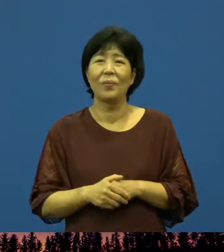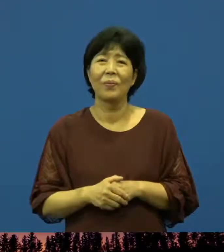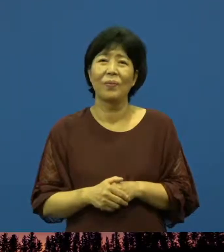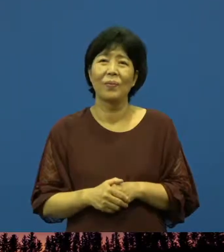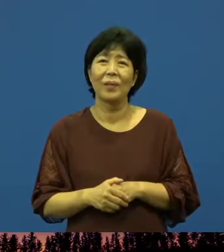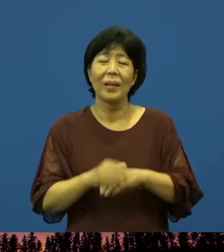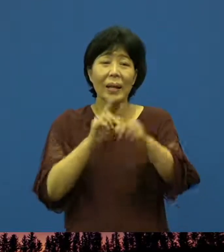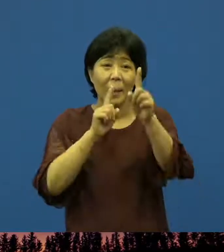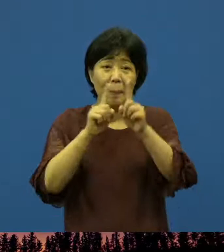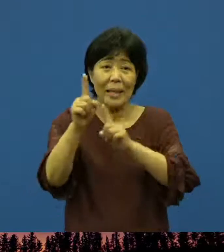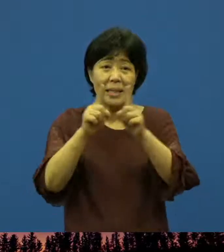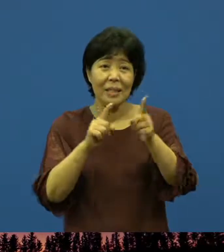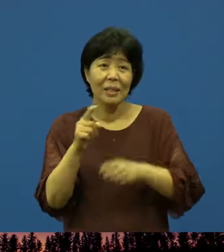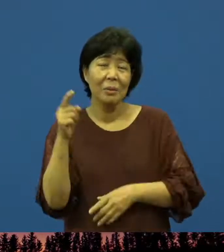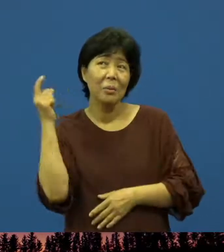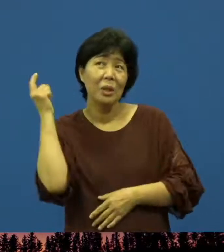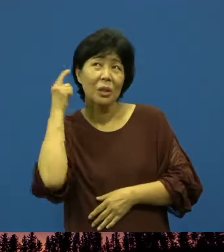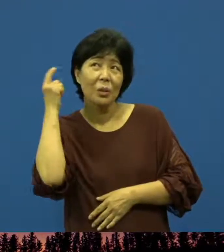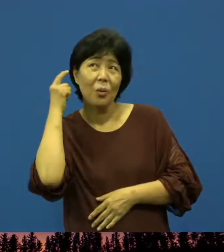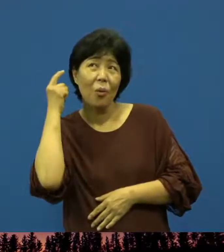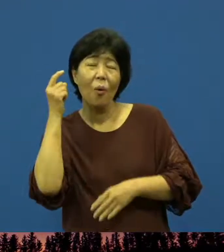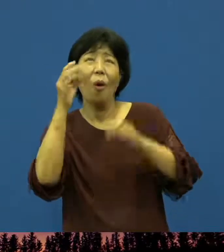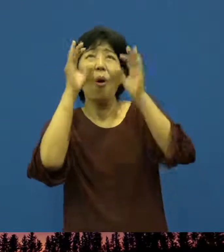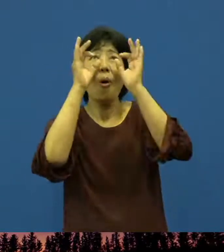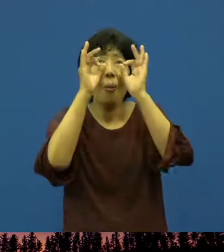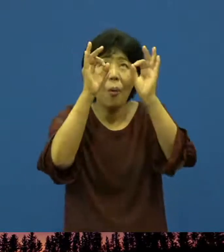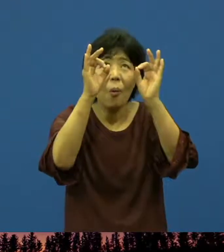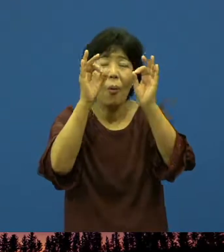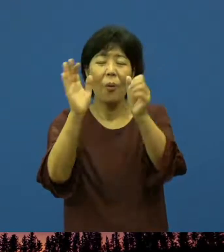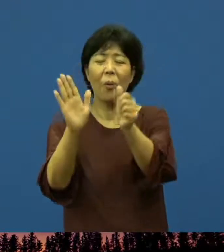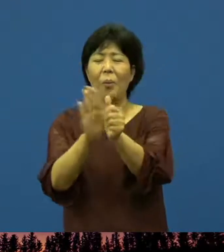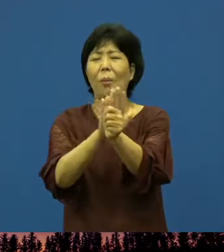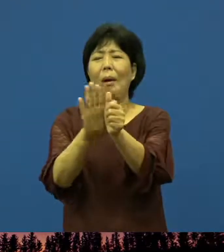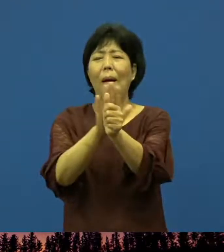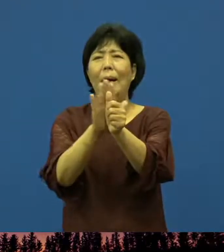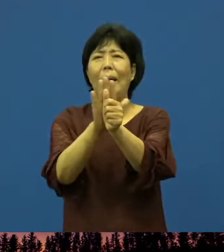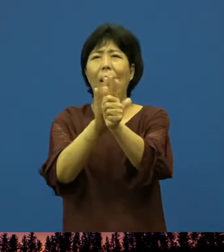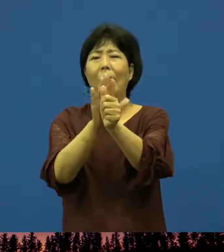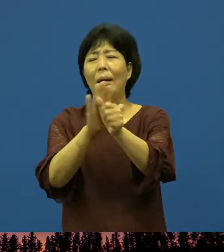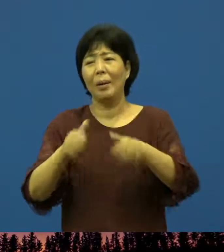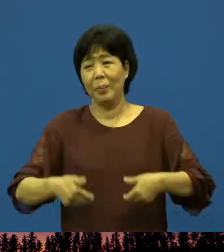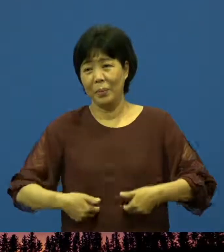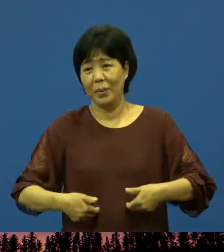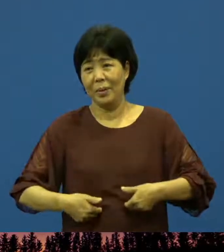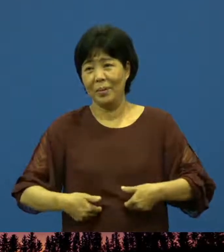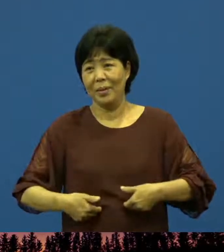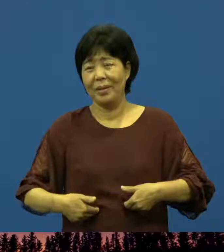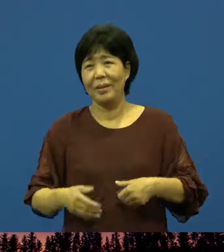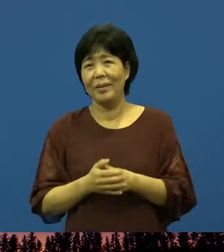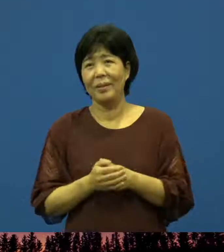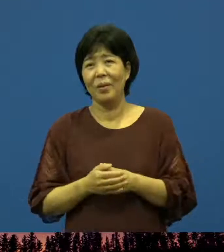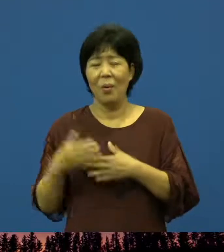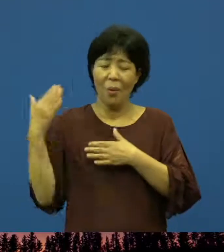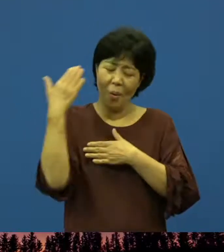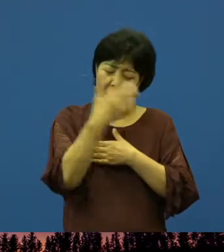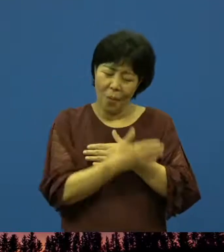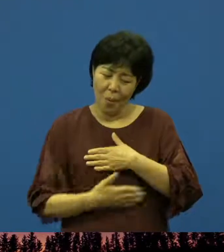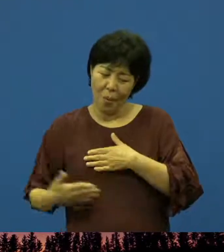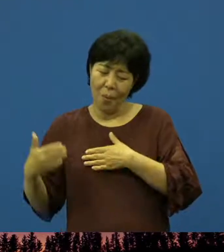그게 말씀을 귀로만 듣는 게 아니라 눈으로도 봐야 되고 손으로 만짐봐야 되는 것이죠. 오감으로 경험하고 온몸으로